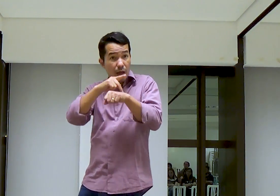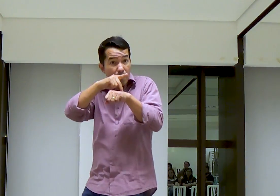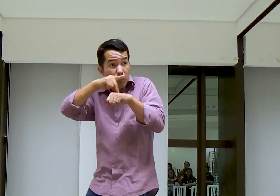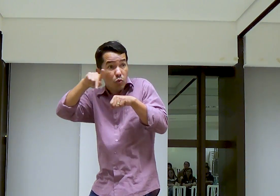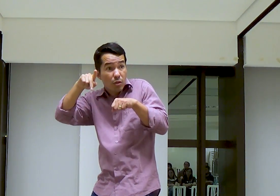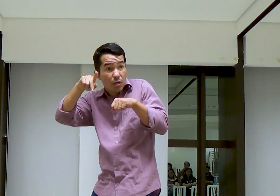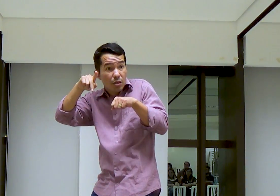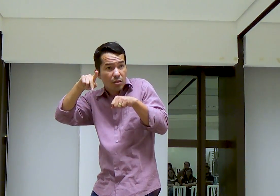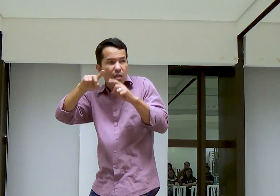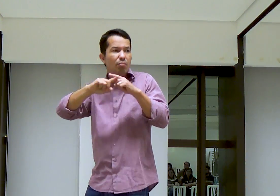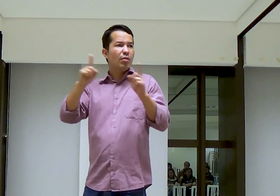de pureza,